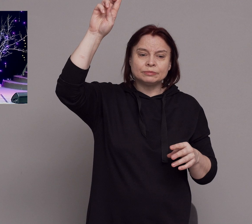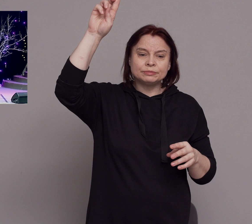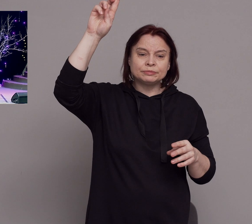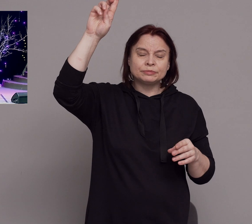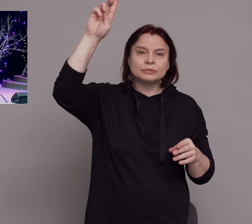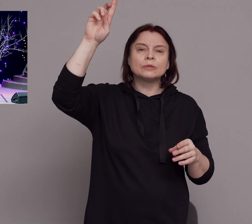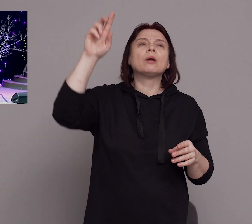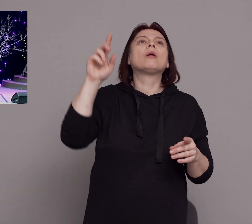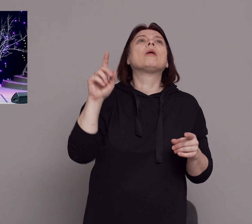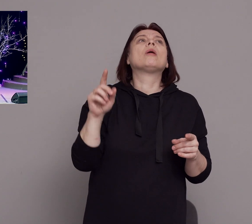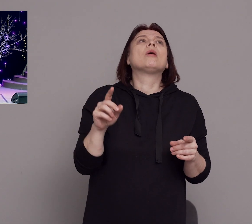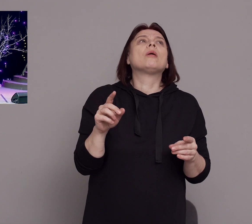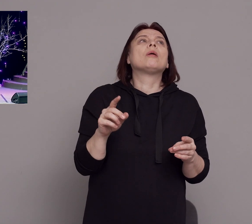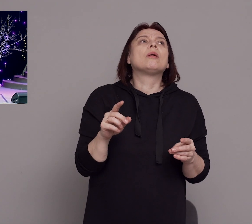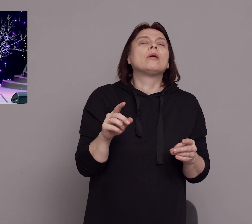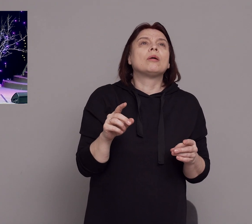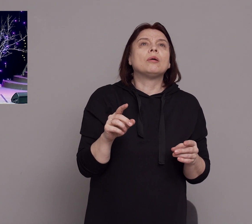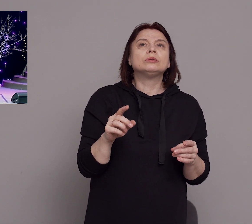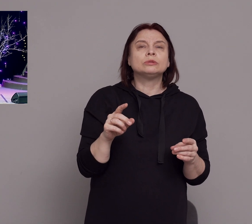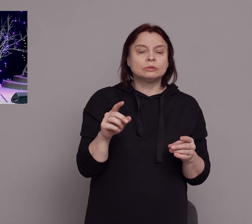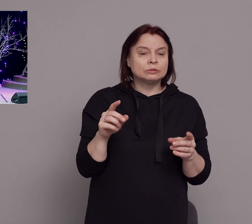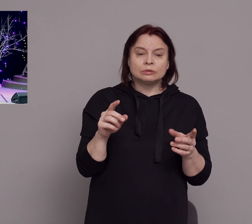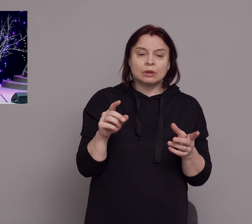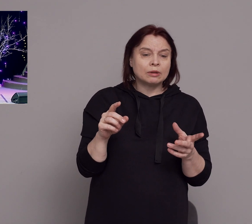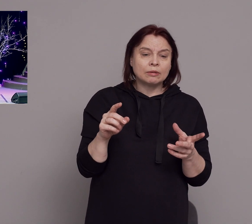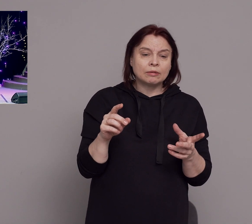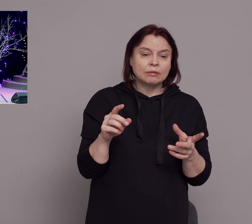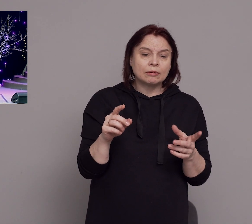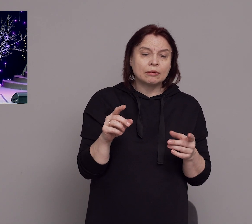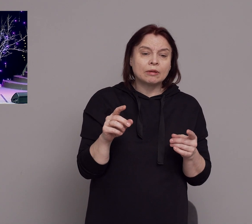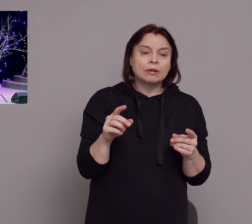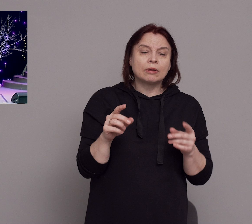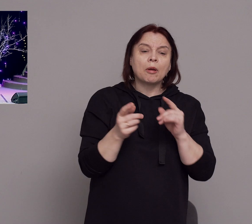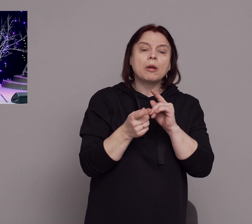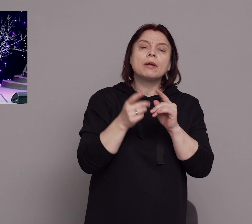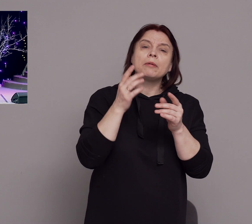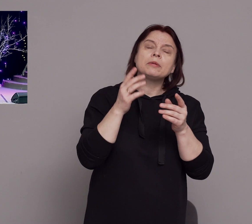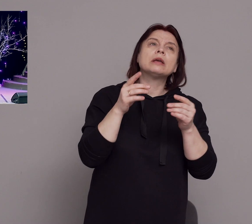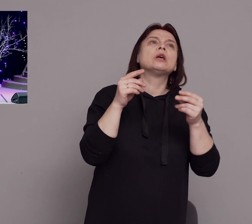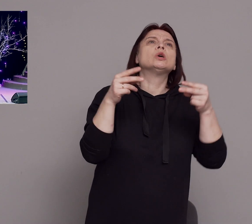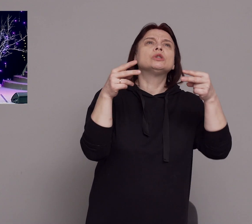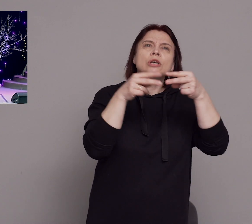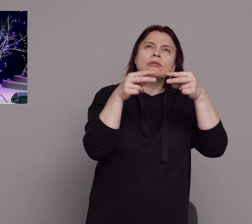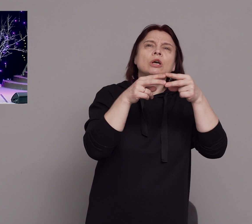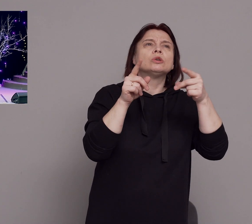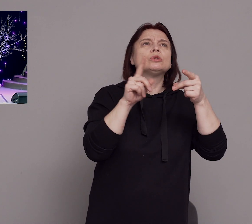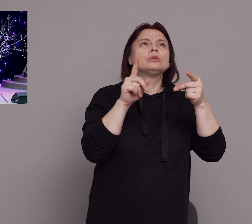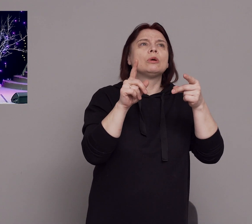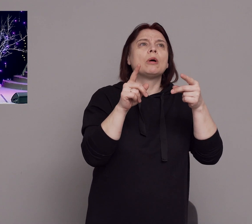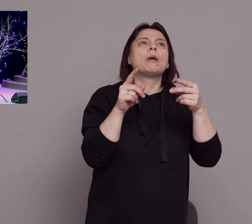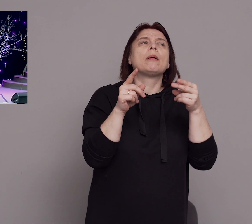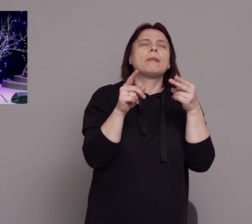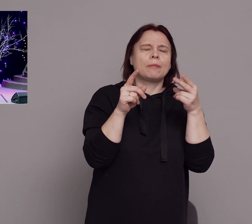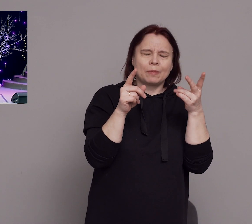за тем, за что нужно держаться любой ценой». И другой возможный перевод говорит так. «Потому что Иисус был равен